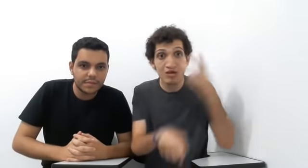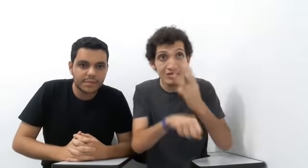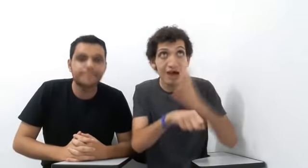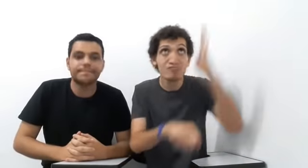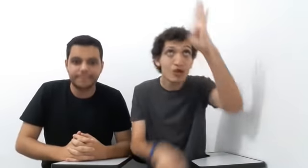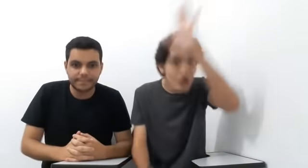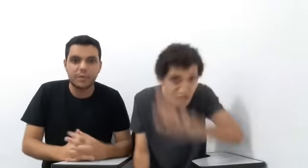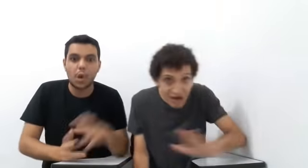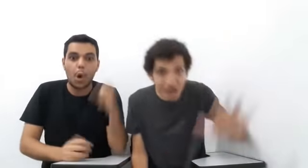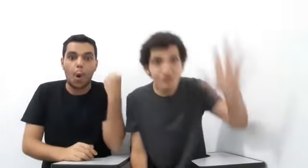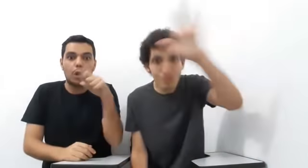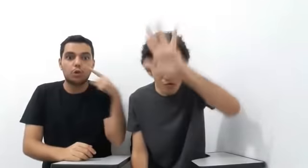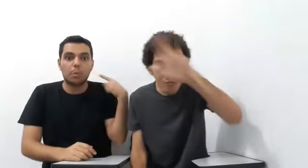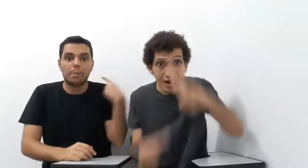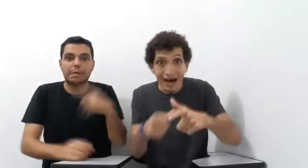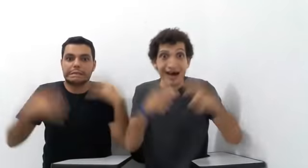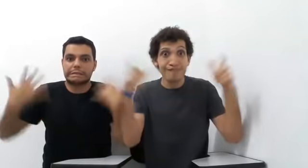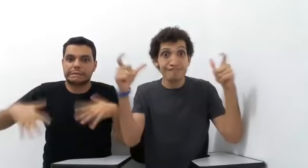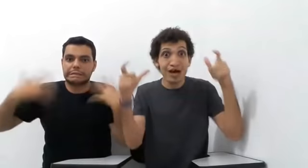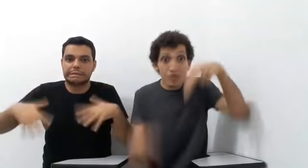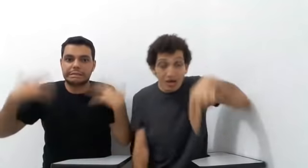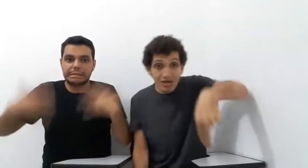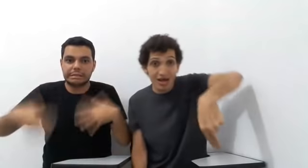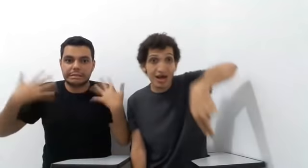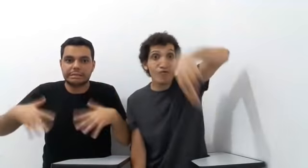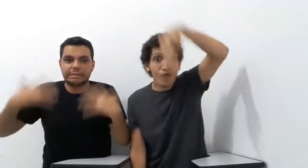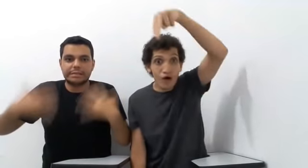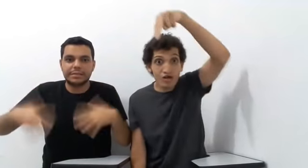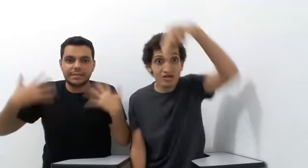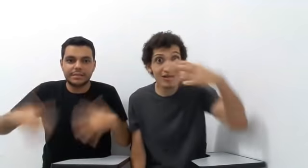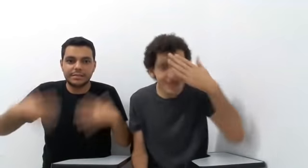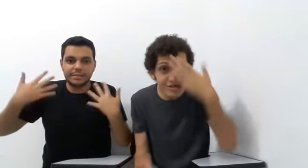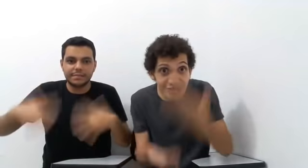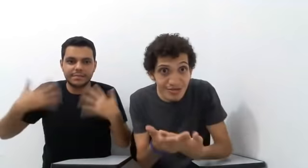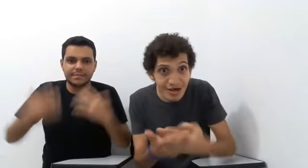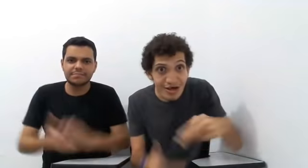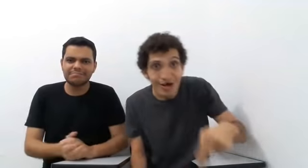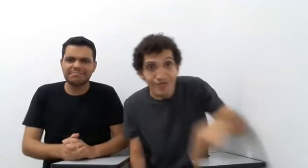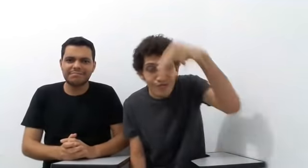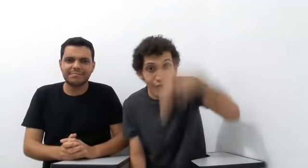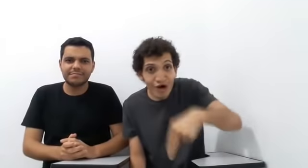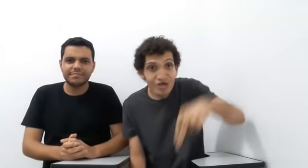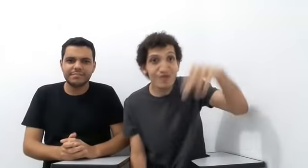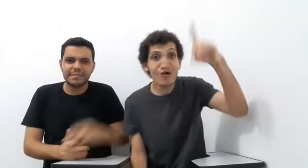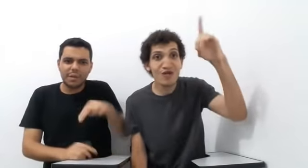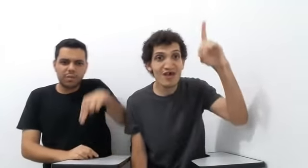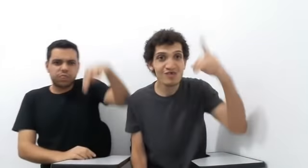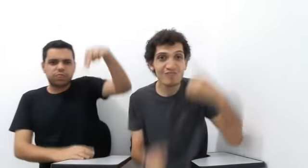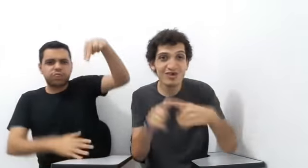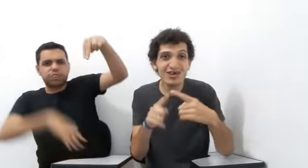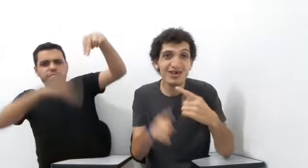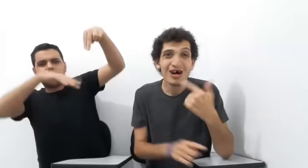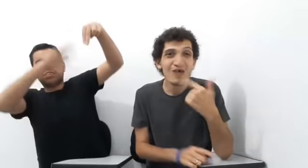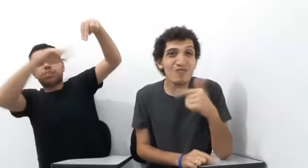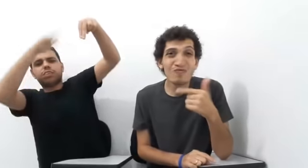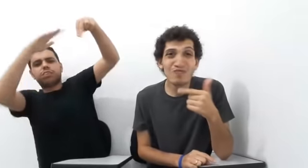WhatsApp, no Brasil todo. A maioria é no norte, você acredita? No norte e no nordeste, porque não